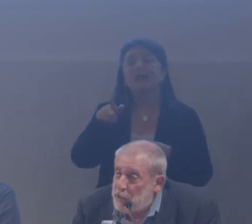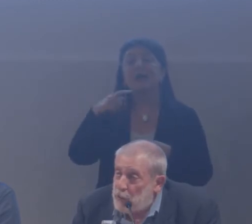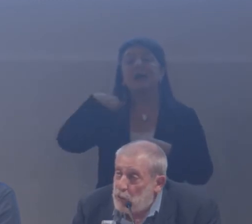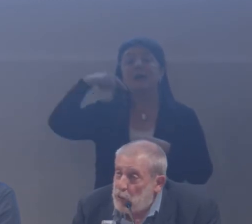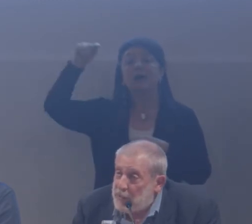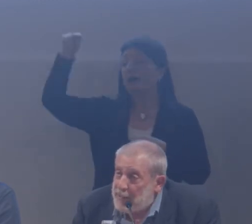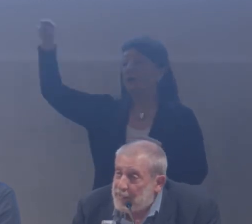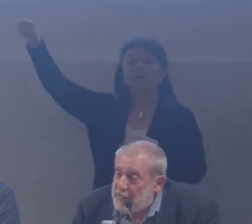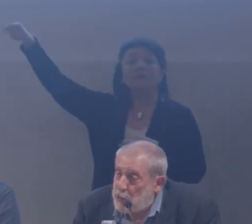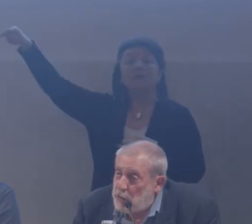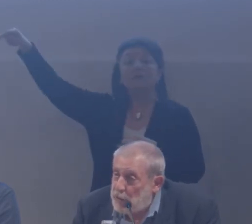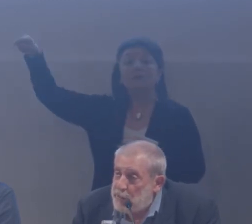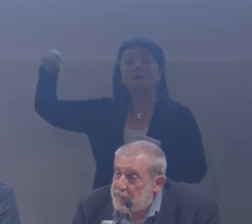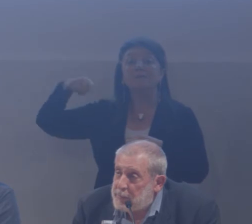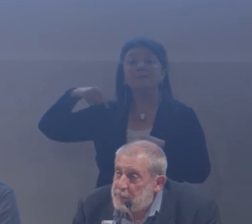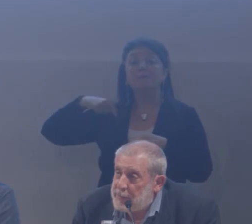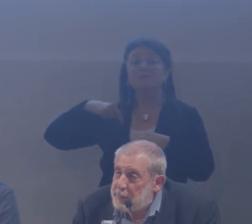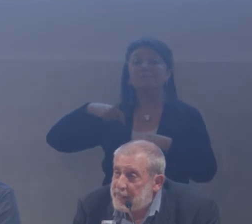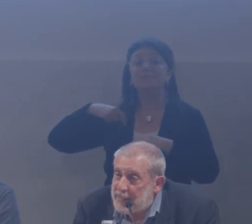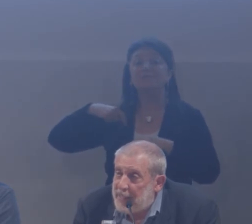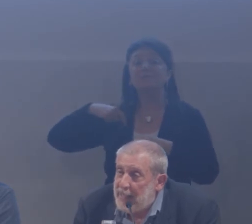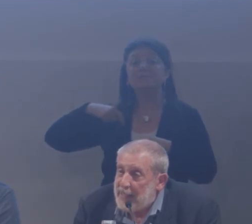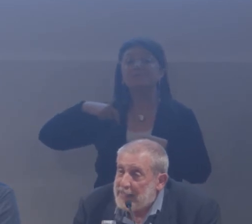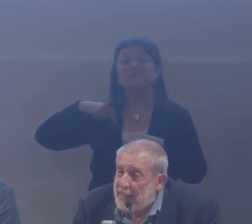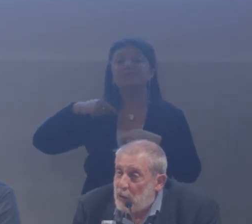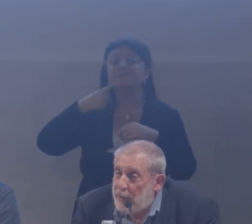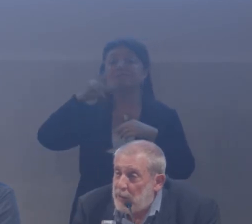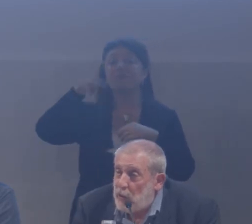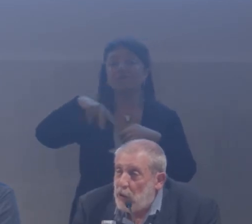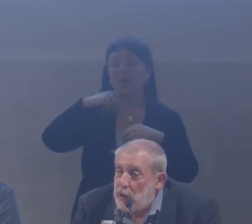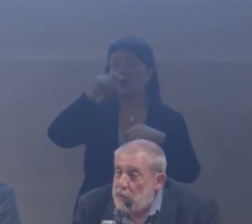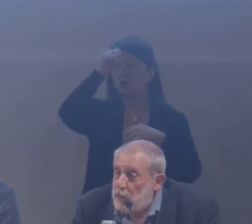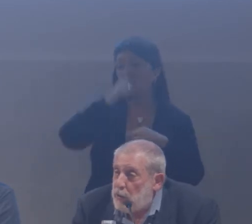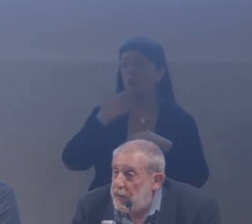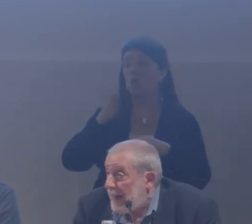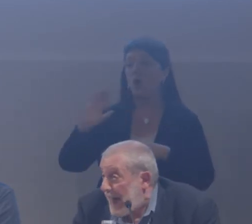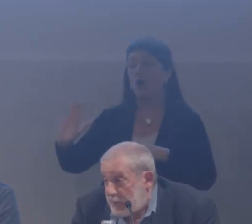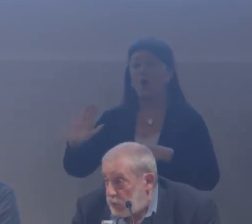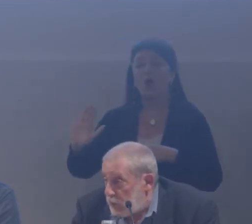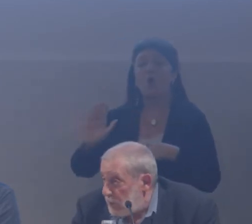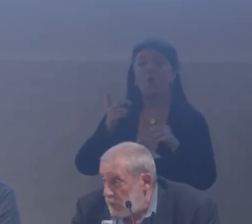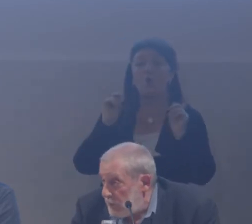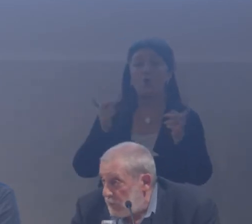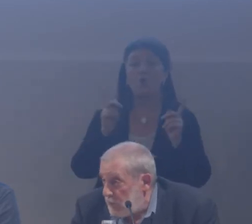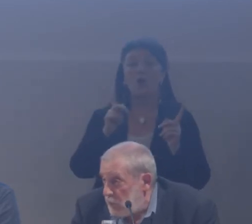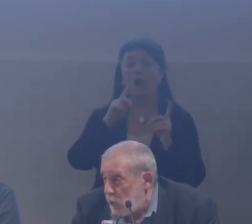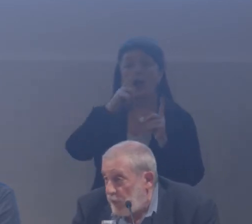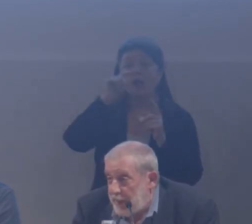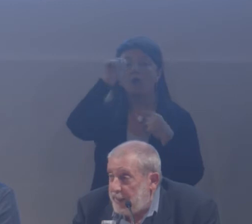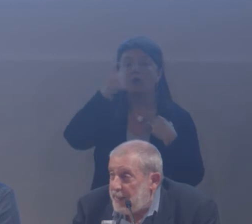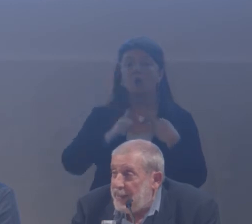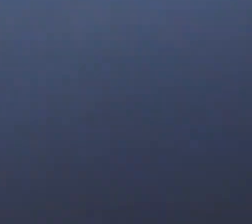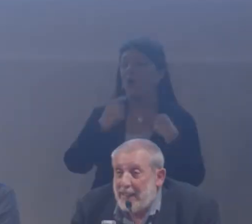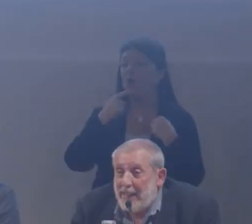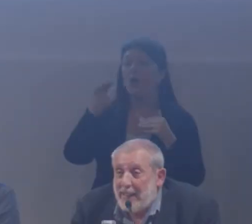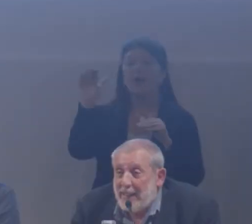ha il ruolo che lui interpreterà sarà quello di un ragazzo